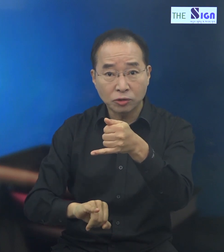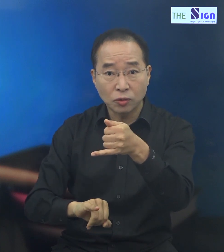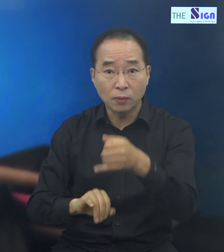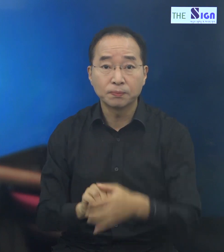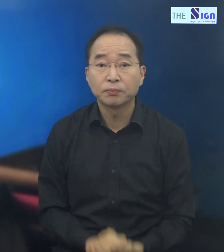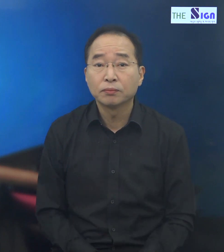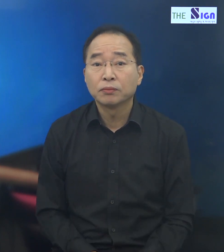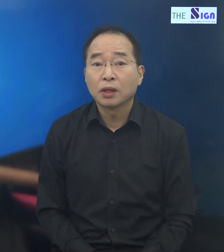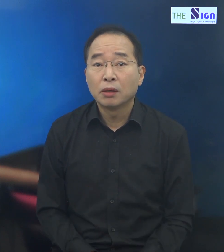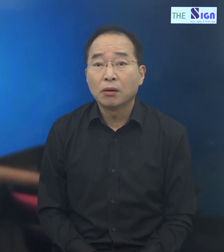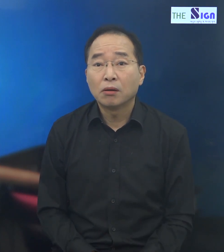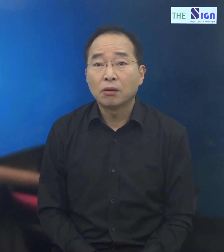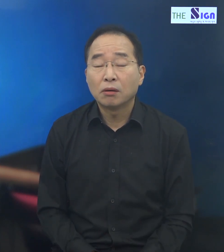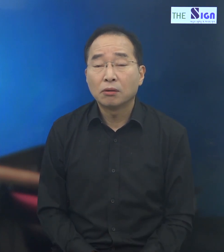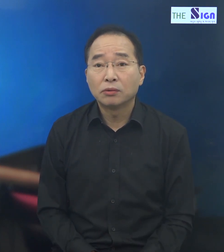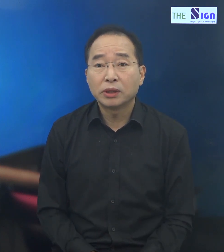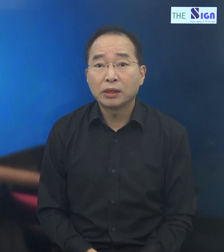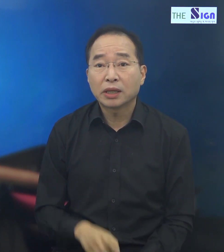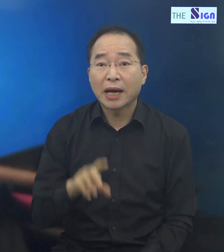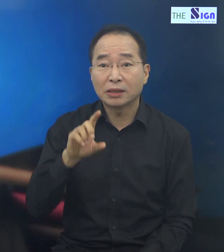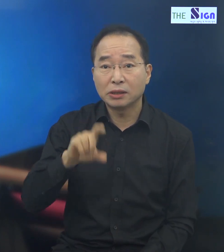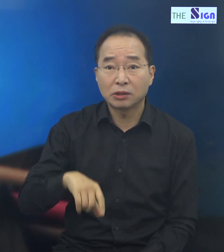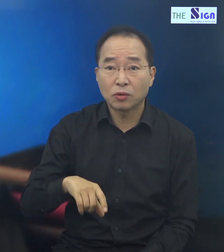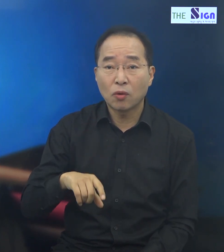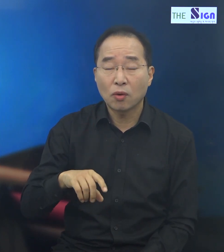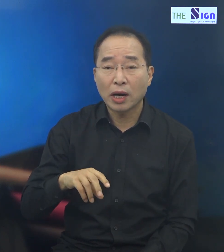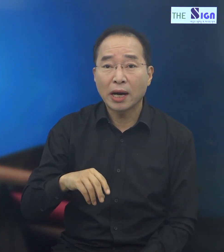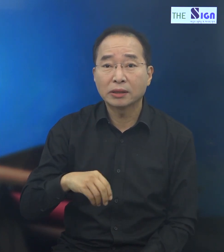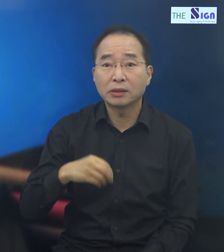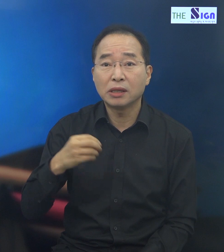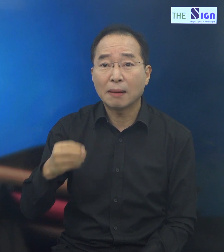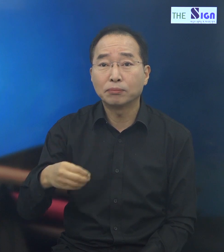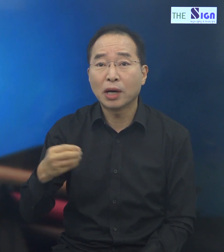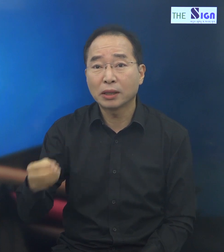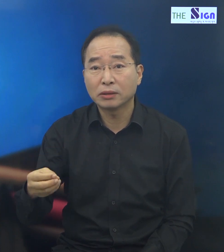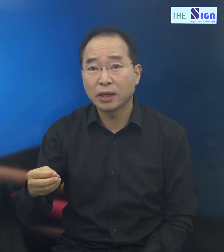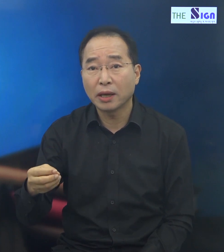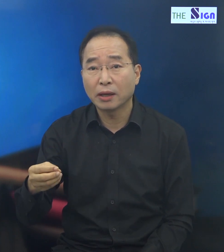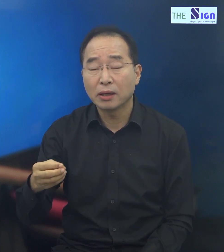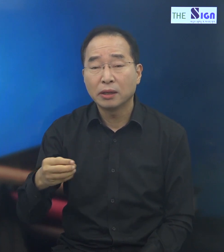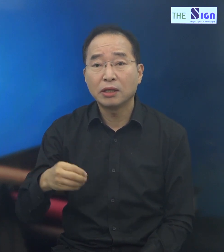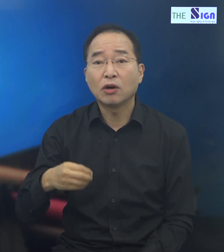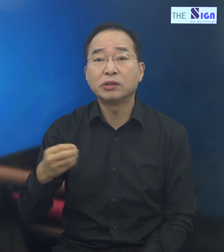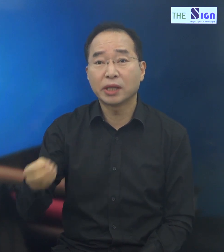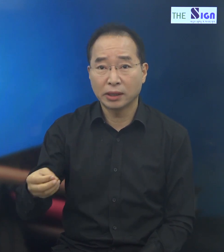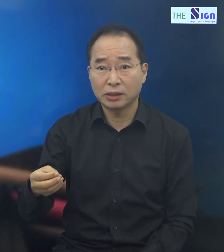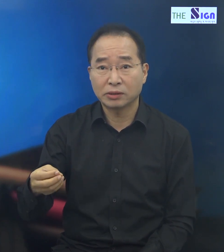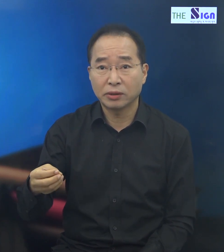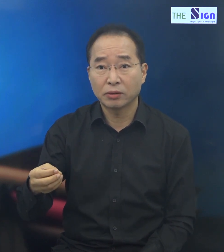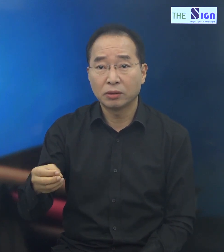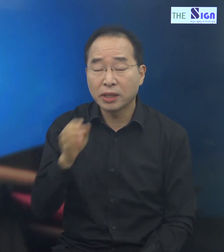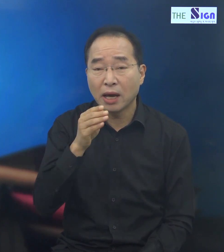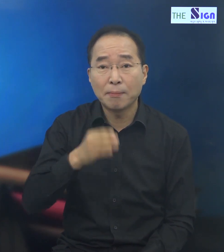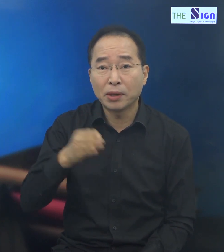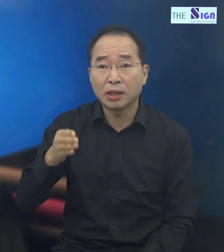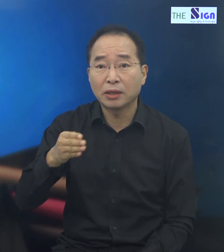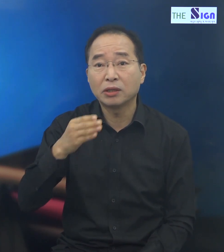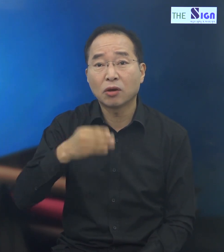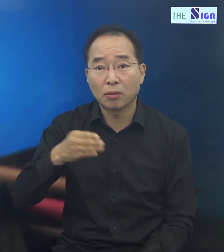쓰고, 우리가 이제 카드를 쓰고 카드를 납부하는데 이 연체가 됐어요. 그런데 한 번이 아니라 여러 번